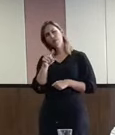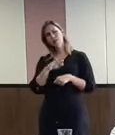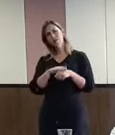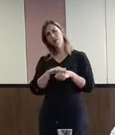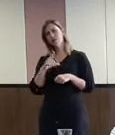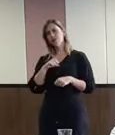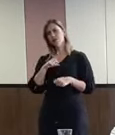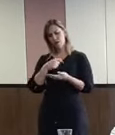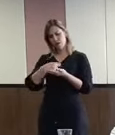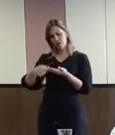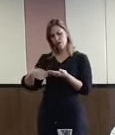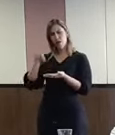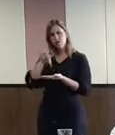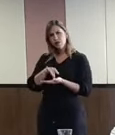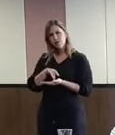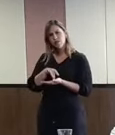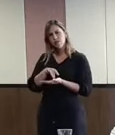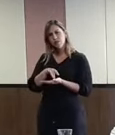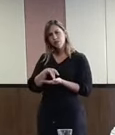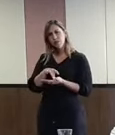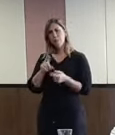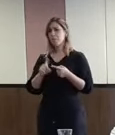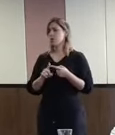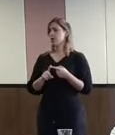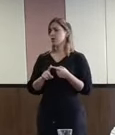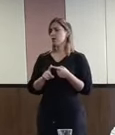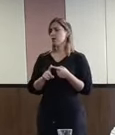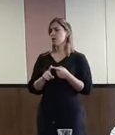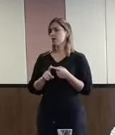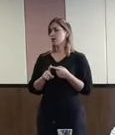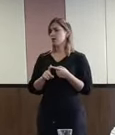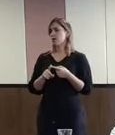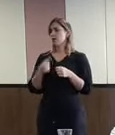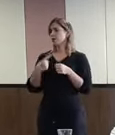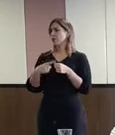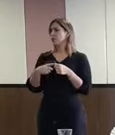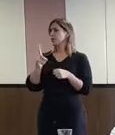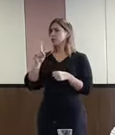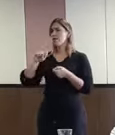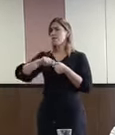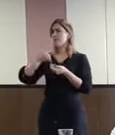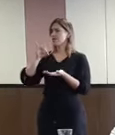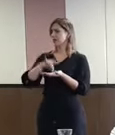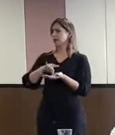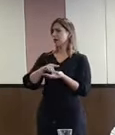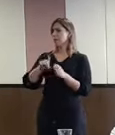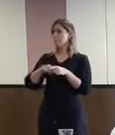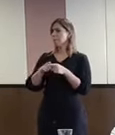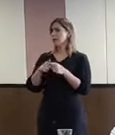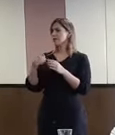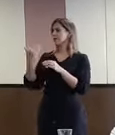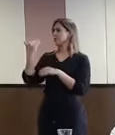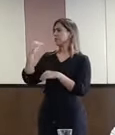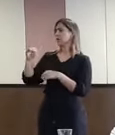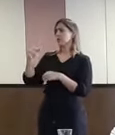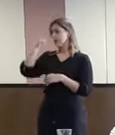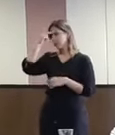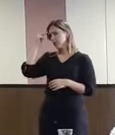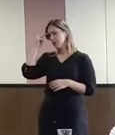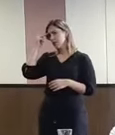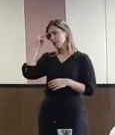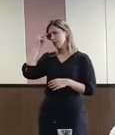uma notificação oficial do município? Porque muitos municípios não querem fazer a notificação e querem demandar a internação do paciente. Não é possível que um